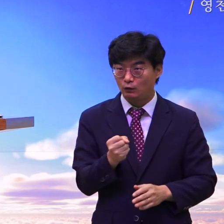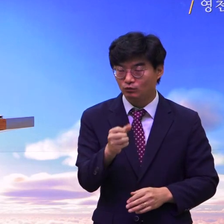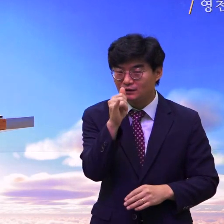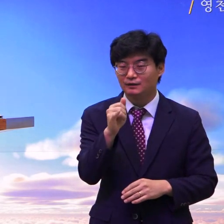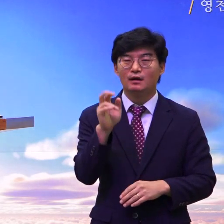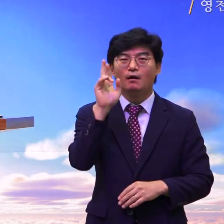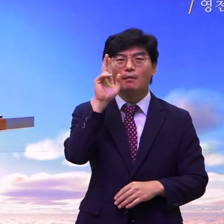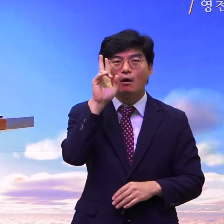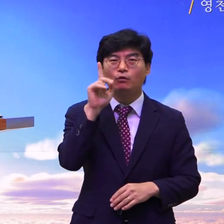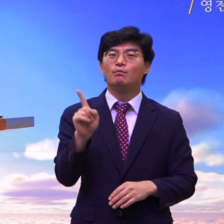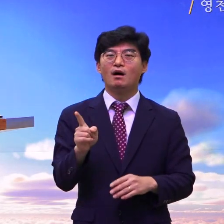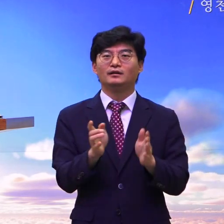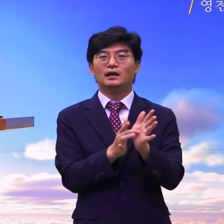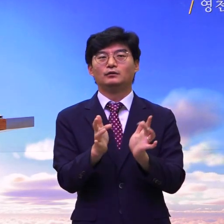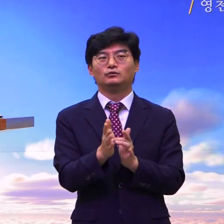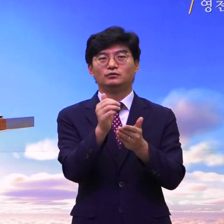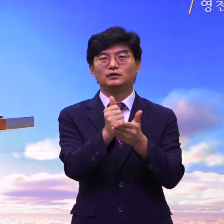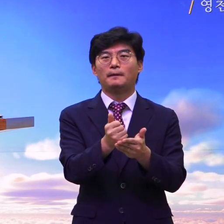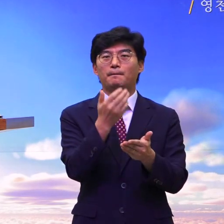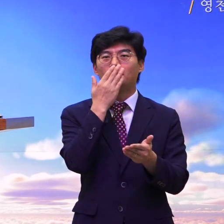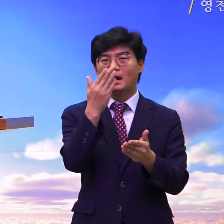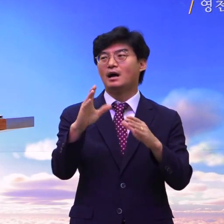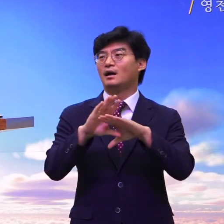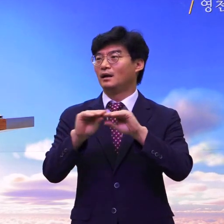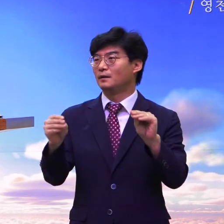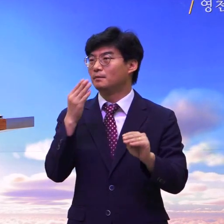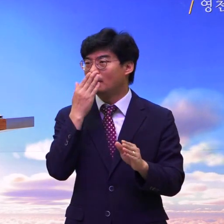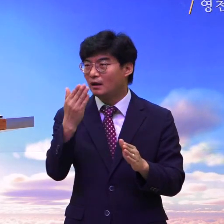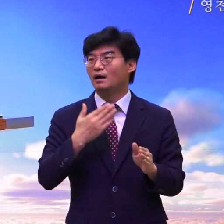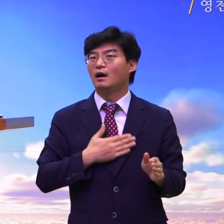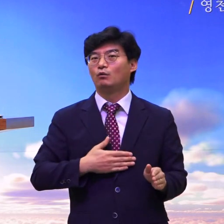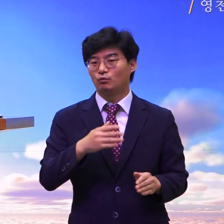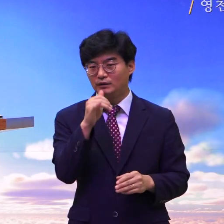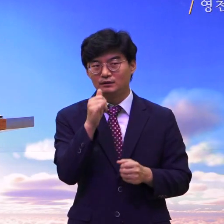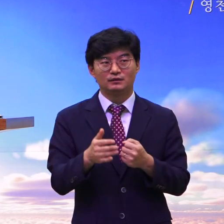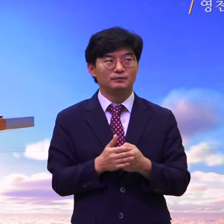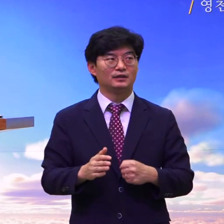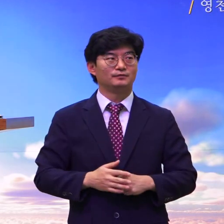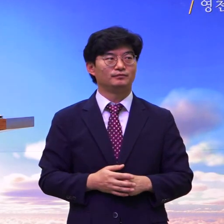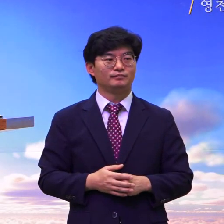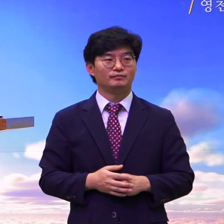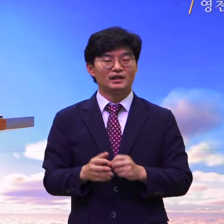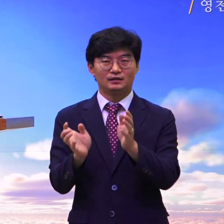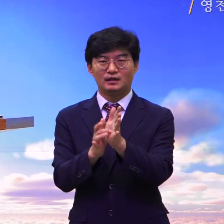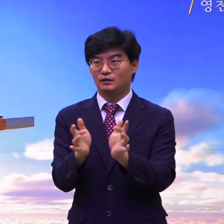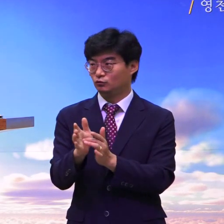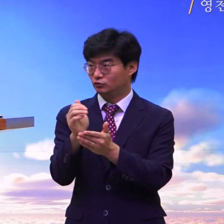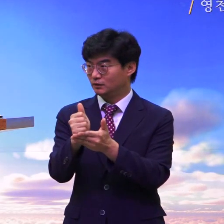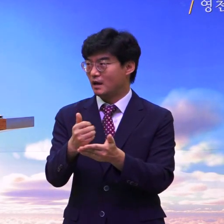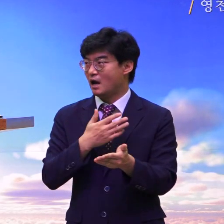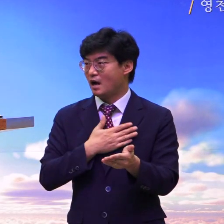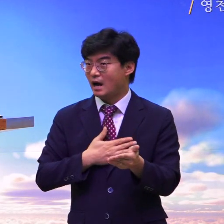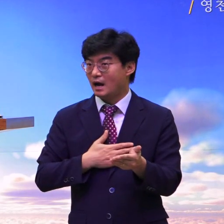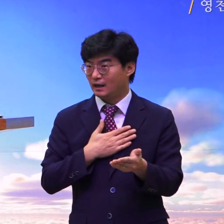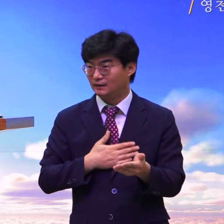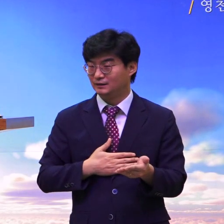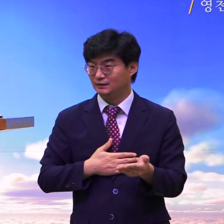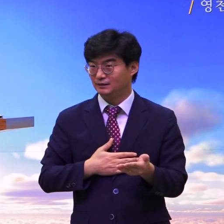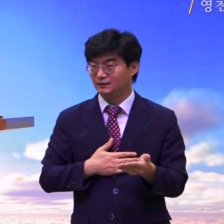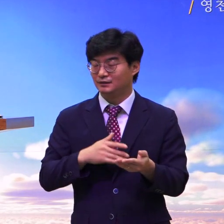바울에겐 예수님밖에 없었습니다. 오직 예수 그리스도였습니다. 예수 그리스도를 아는 일을 위해서 자신의